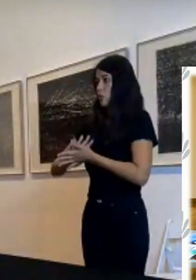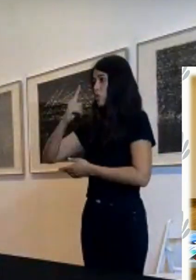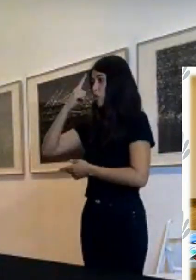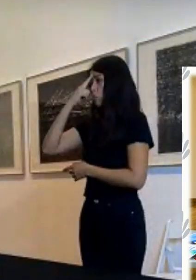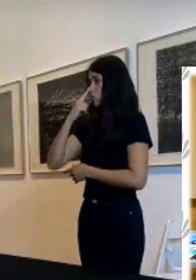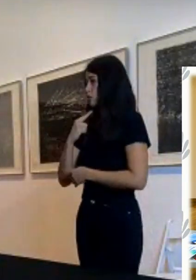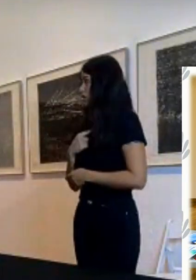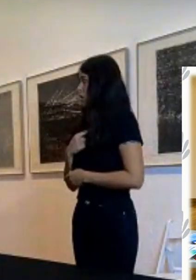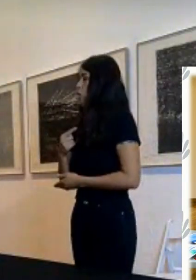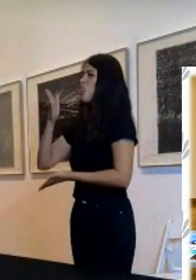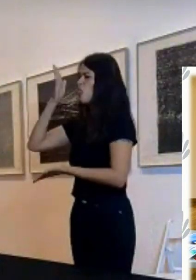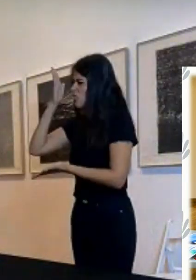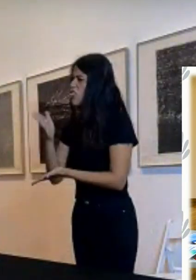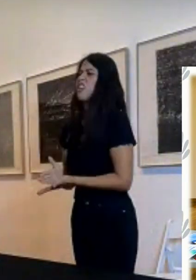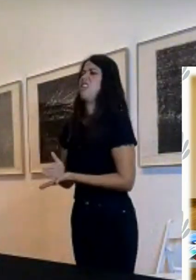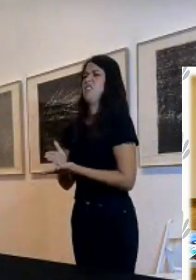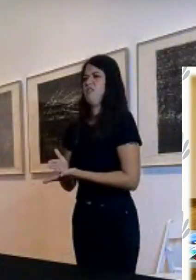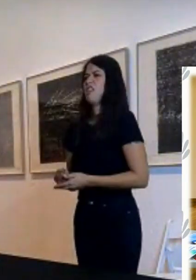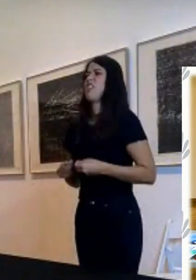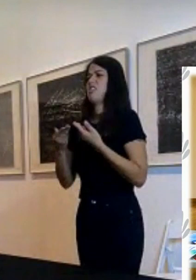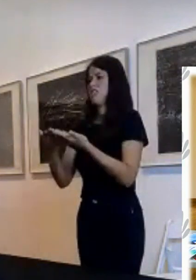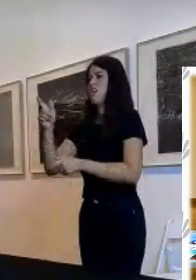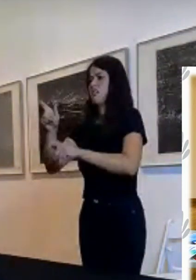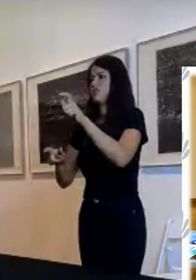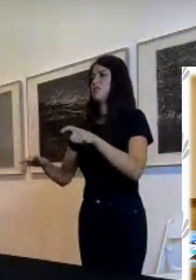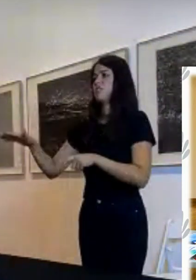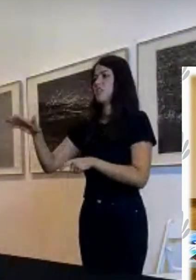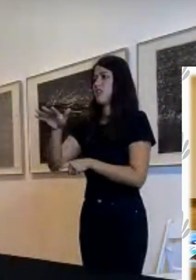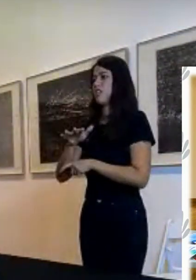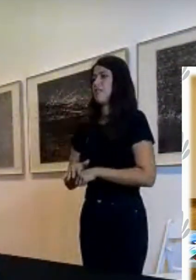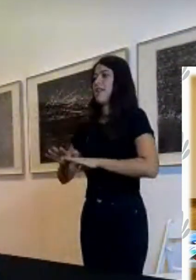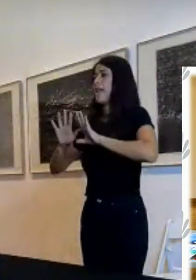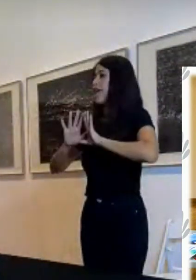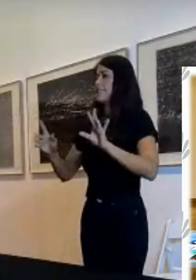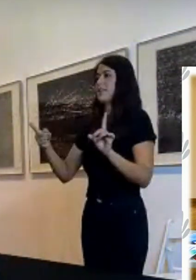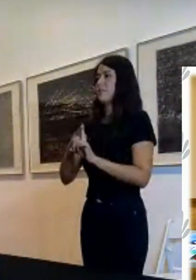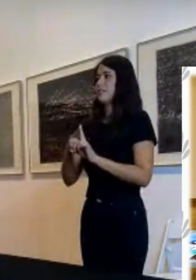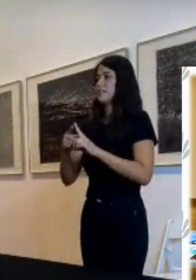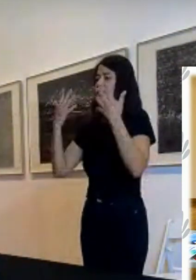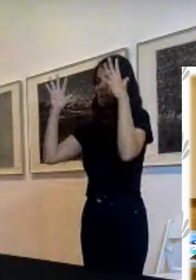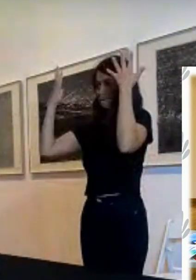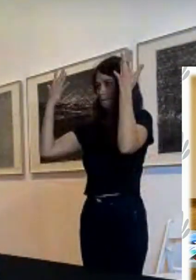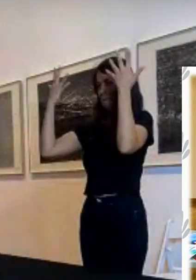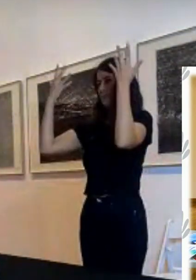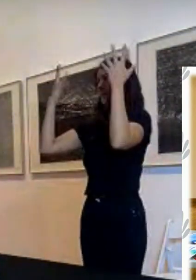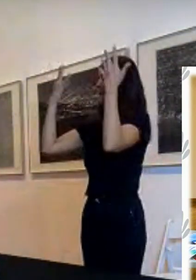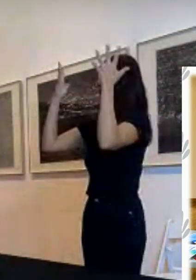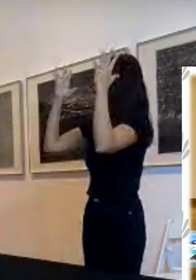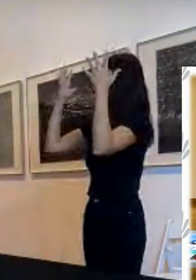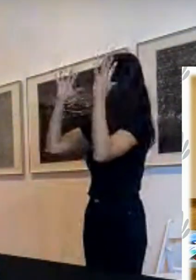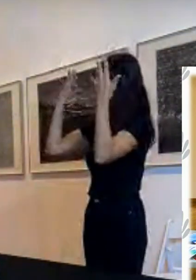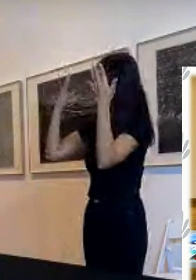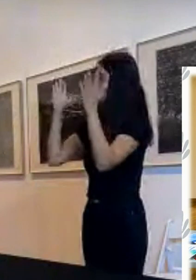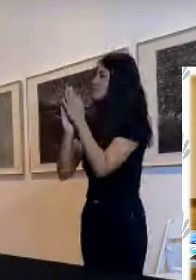permítanme, deben entregar a la sociedad. Esa participación. Gracias.